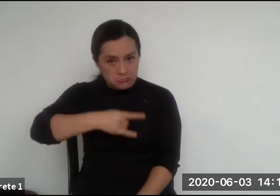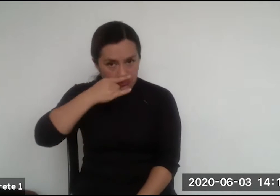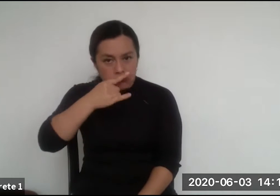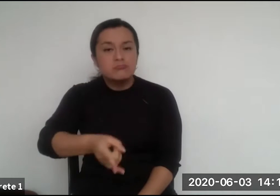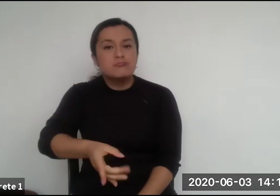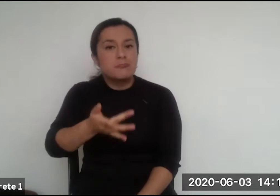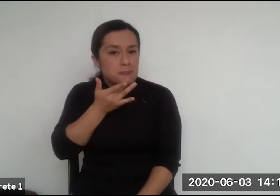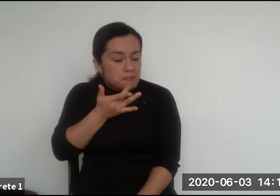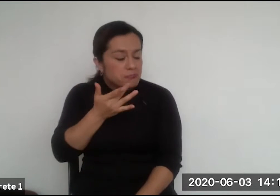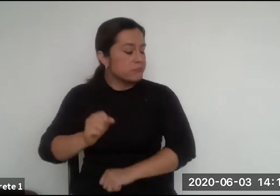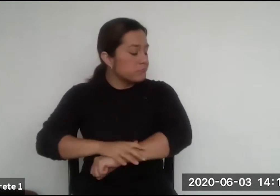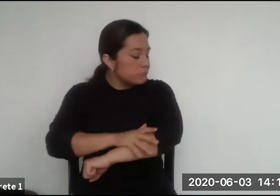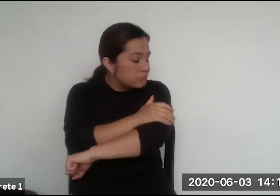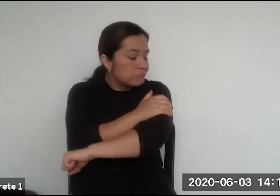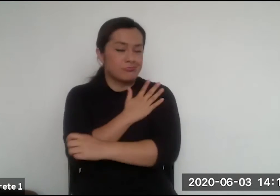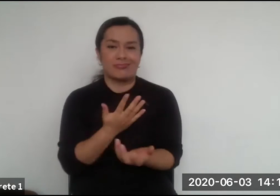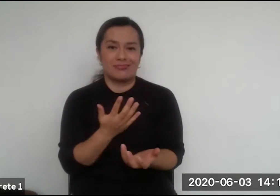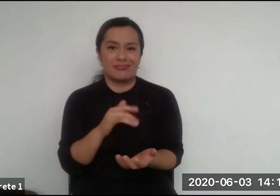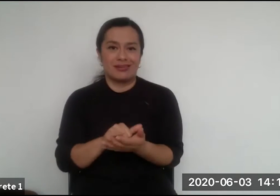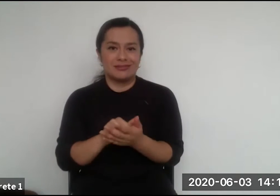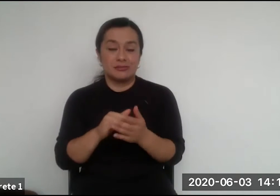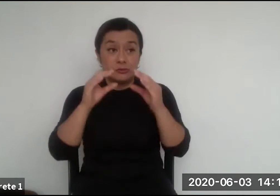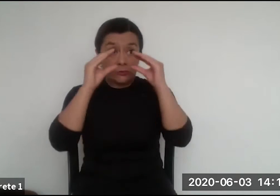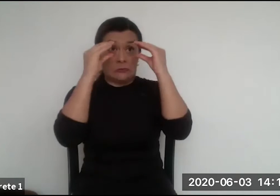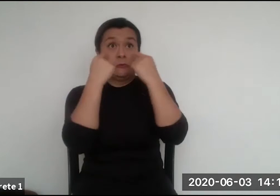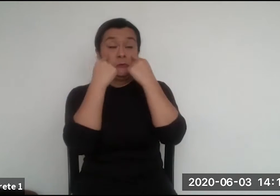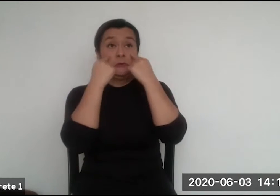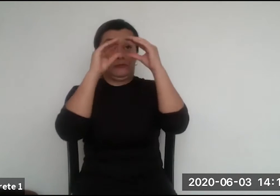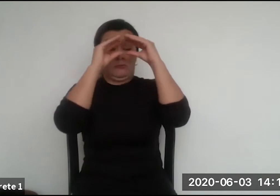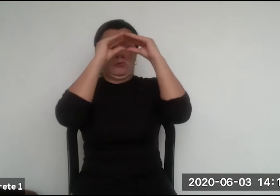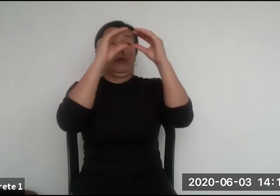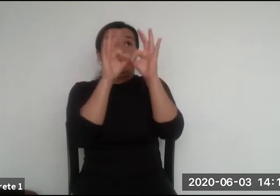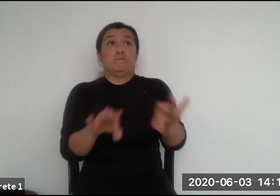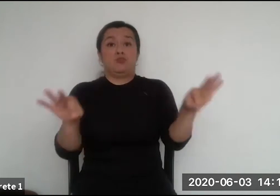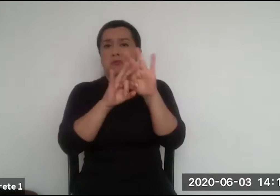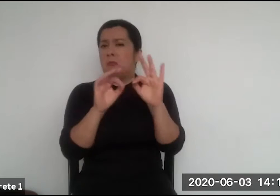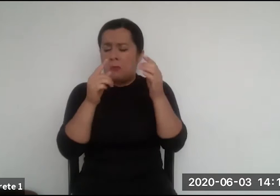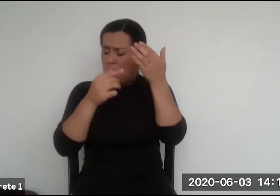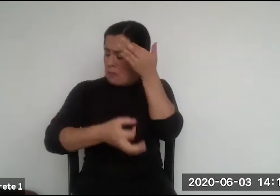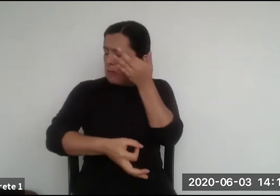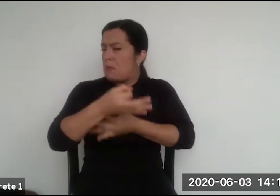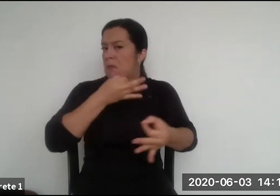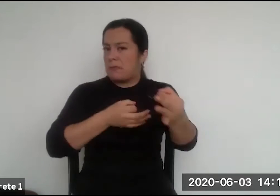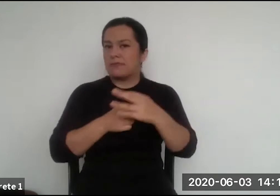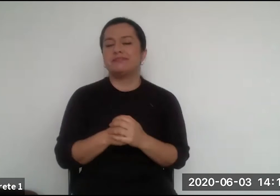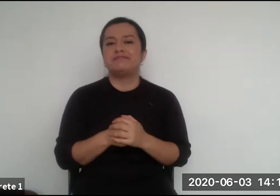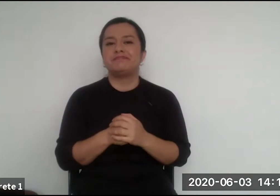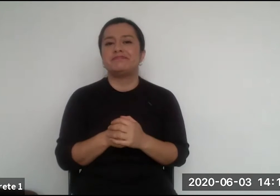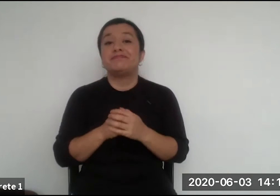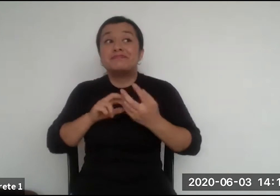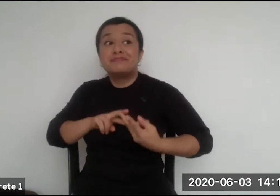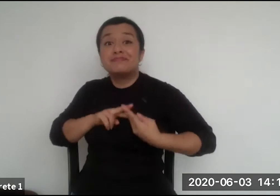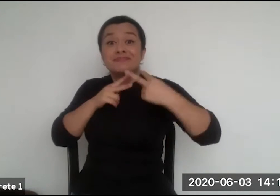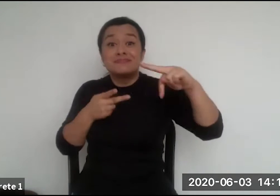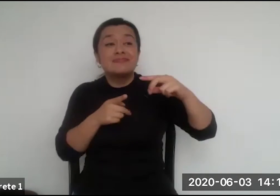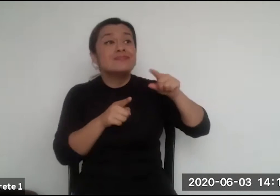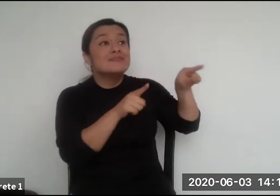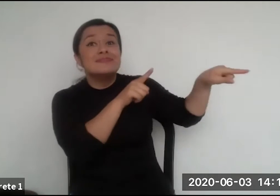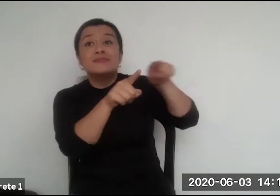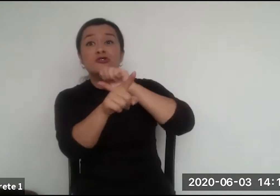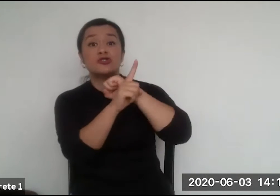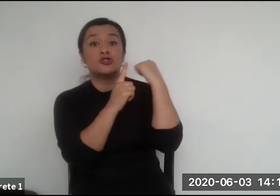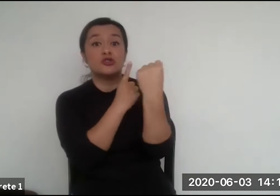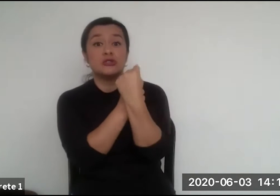ya analizándolo desde otros referentes sociales, por supuesto que sí salgo de esta